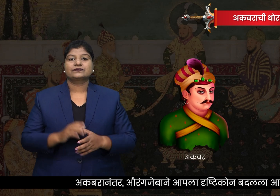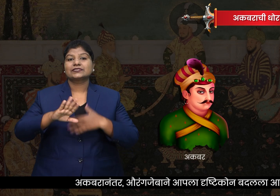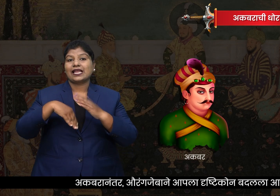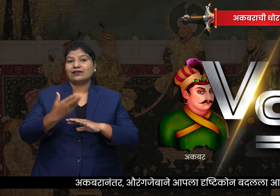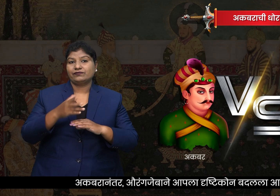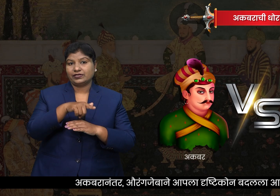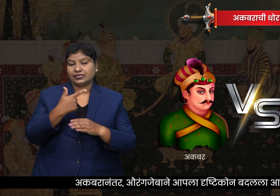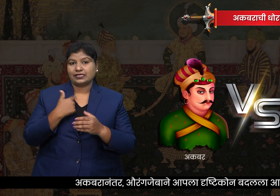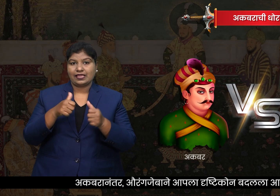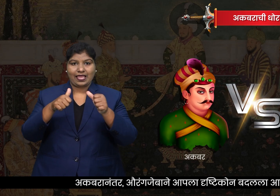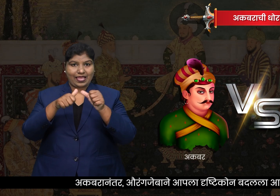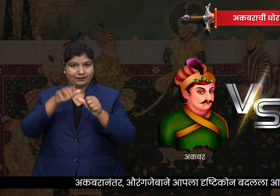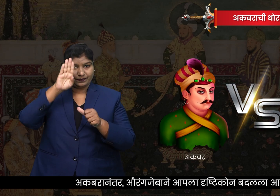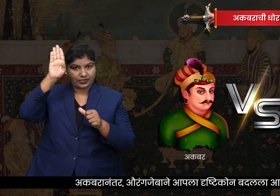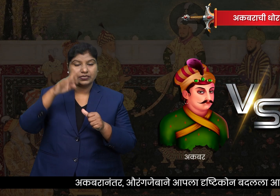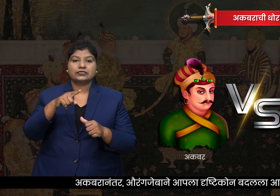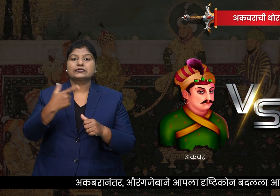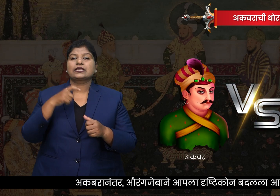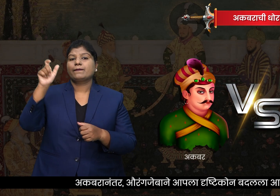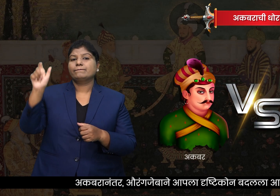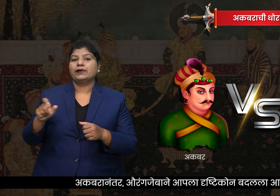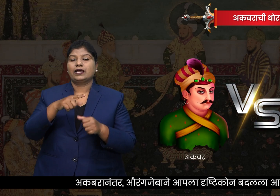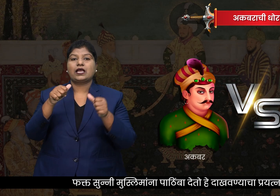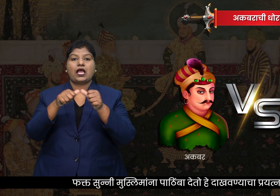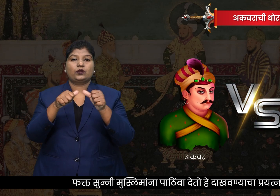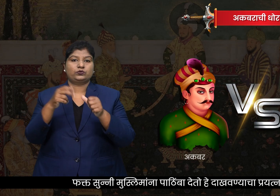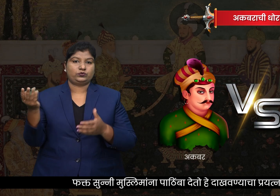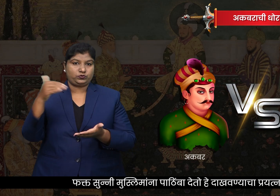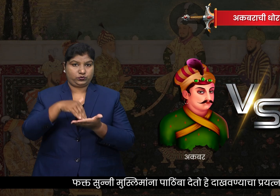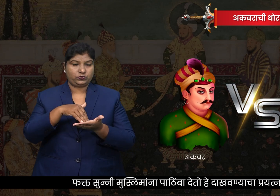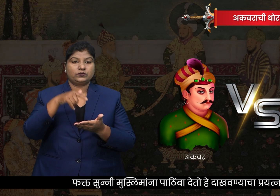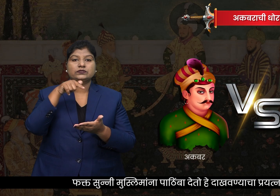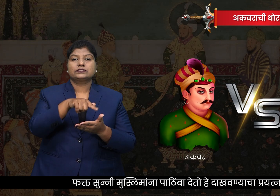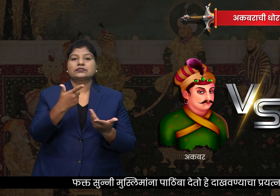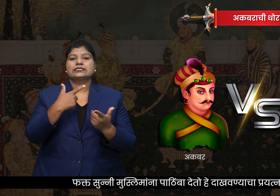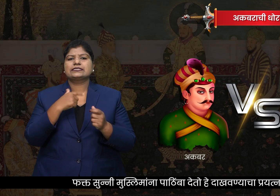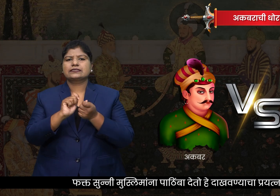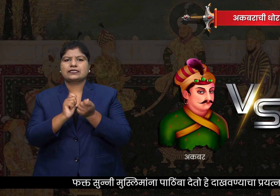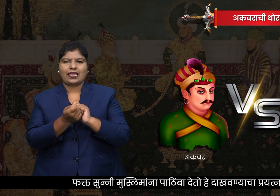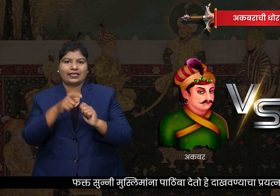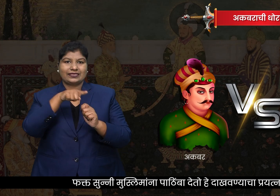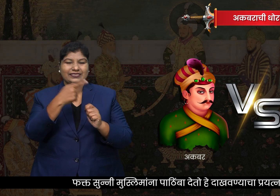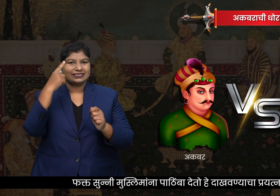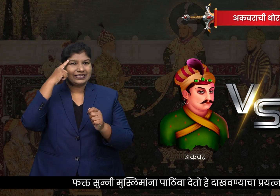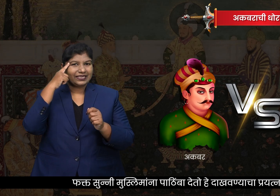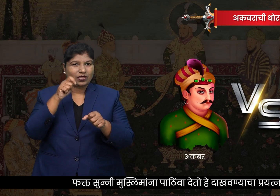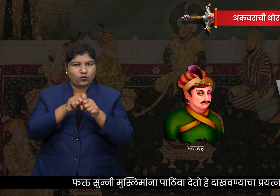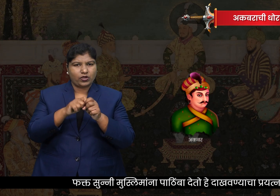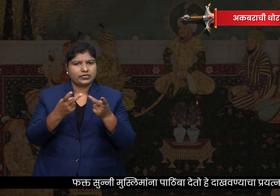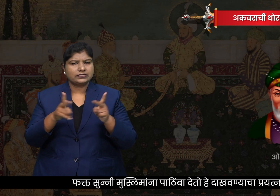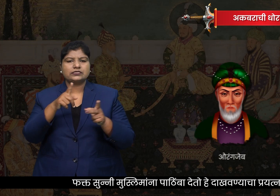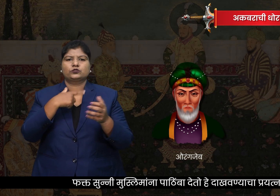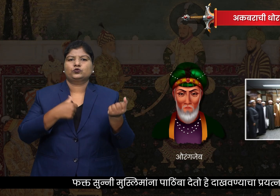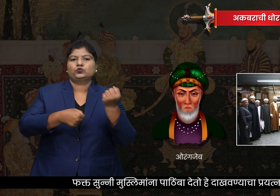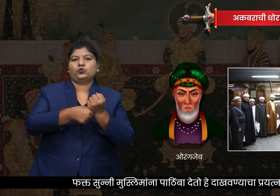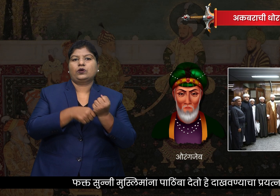अकबरानंतर औरंगजेबने आपला दृष्टिकोन बदलला आणि तो फक्त सुन्नी मुसलमानांना पाठिंबा देतो हा दाखवण्याचा